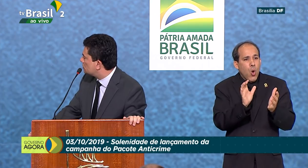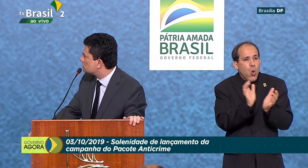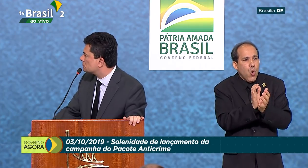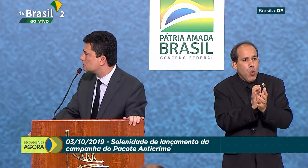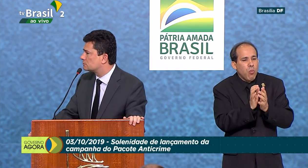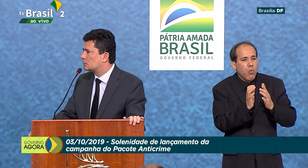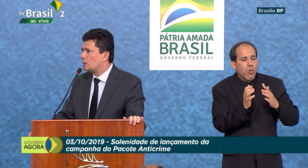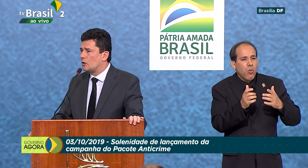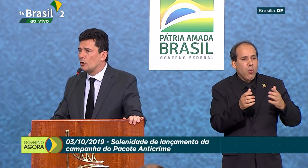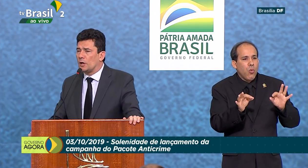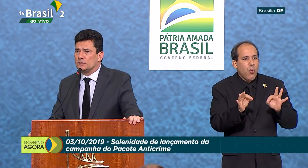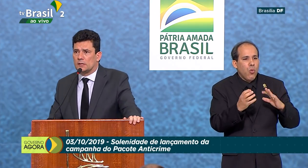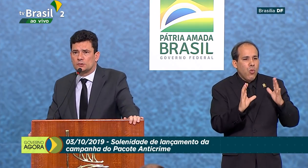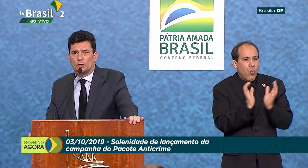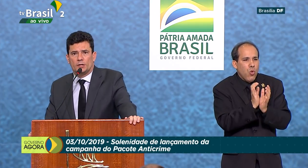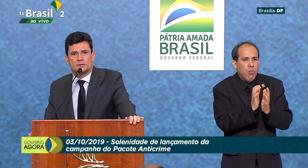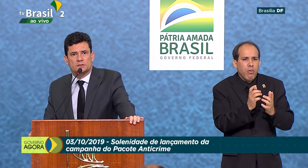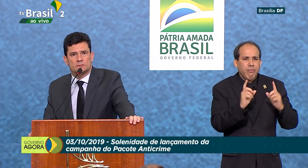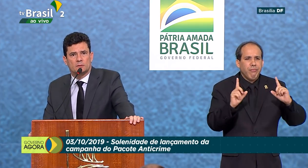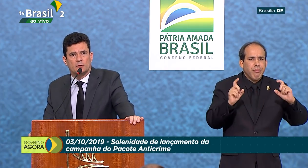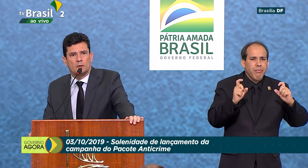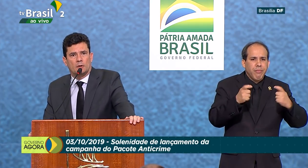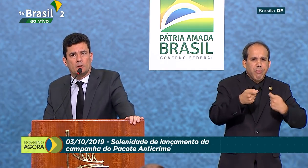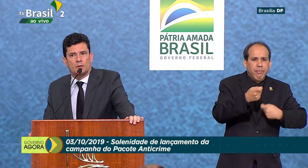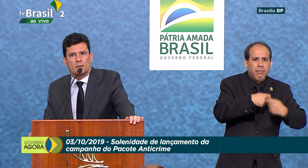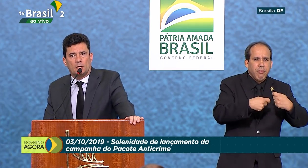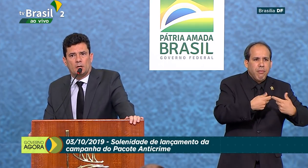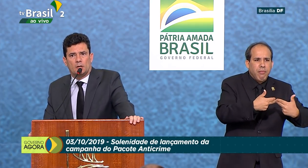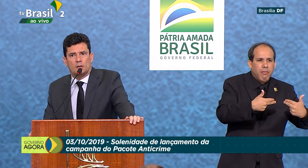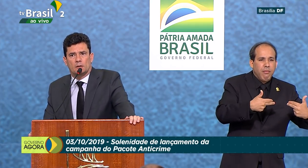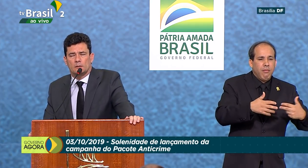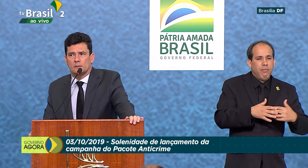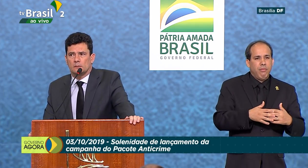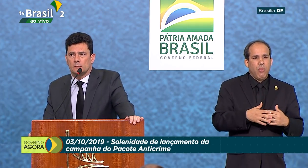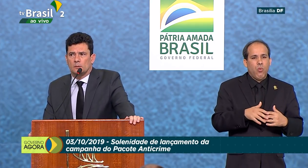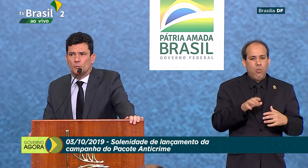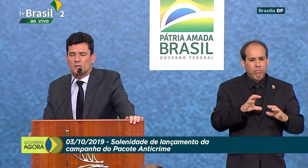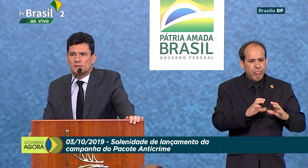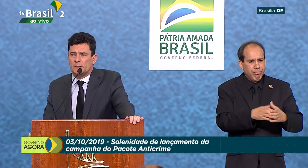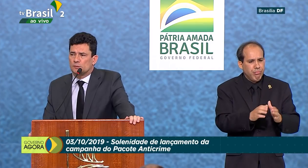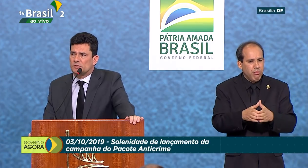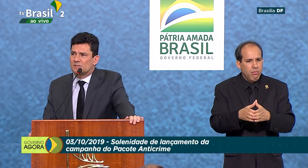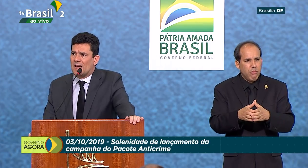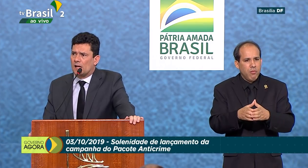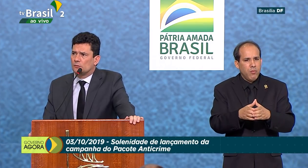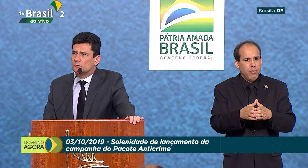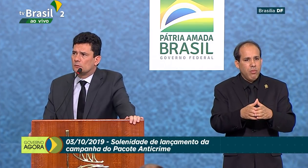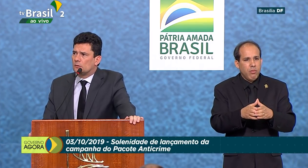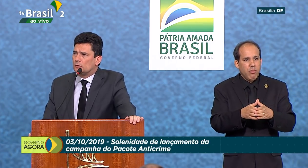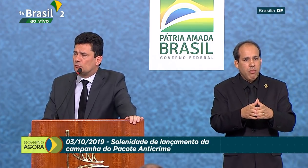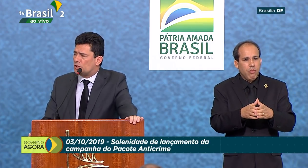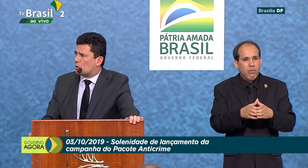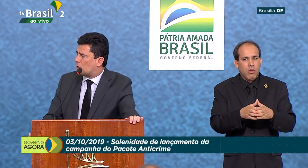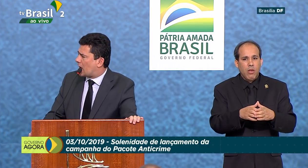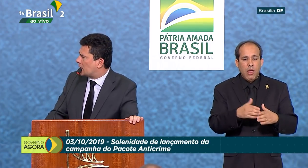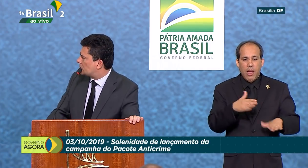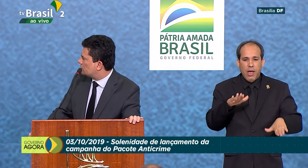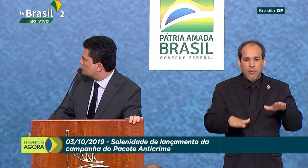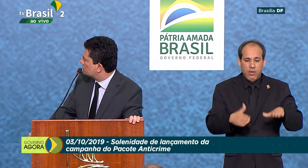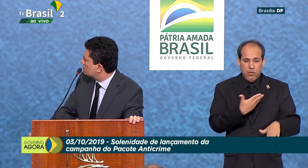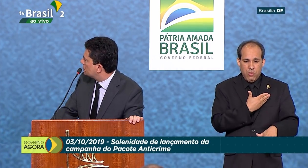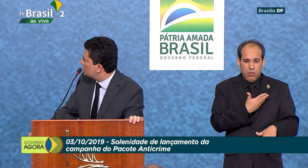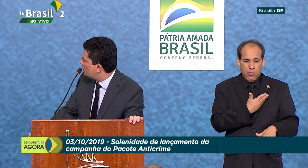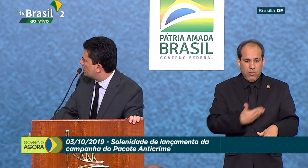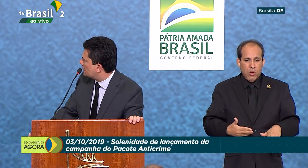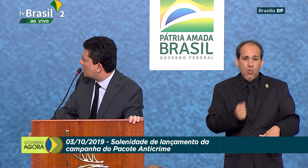no Brasil, organizações que muitas vezes o Estado não tinha